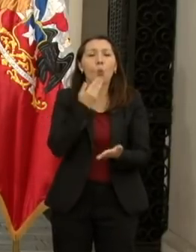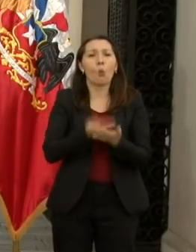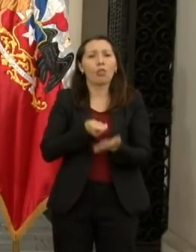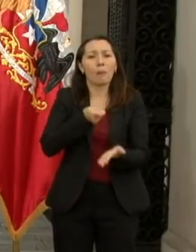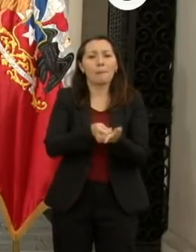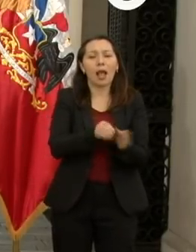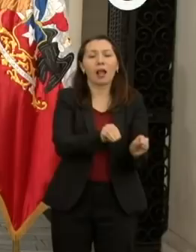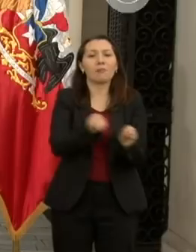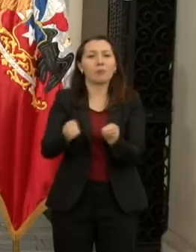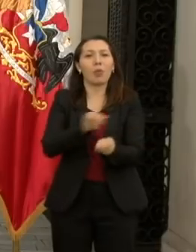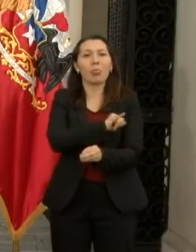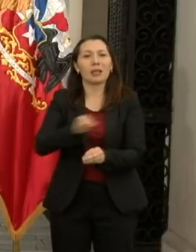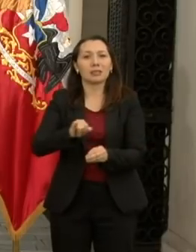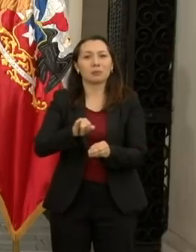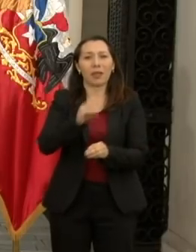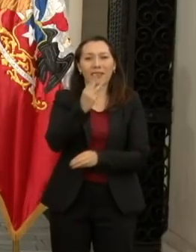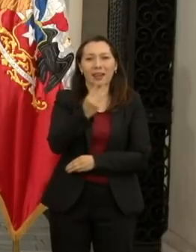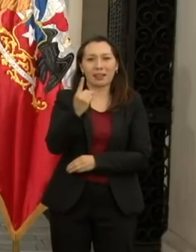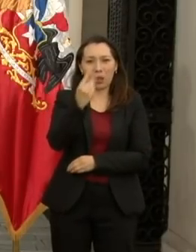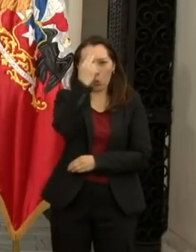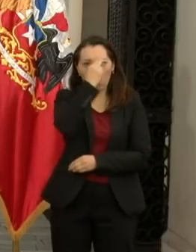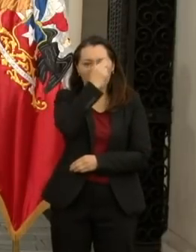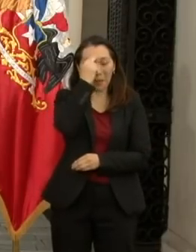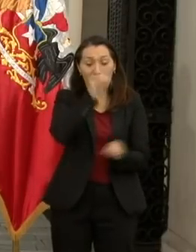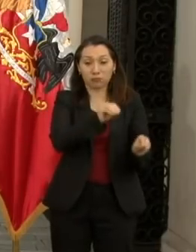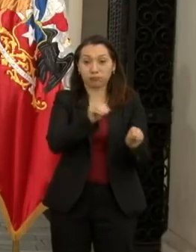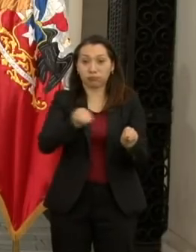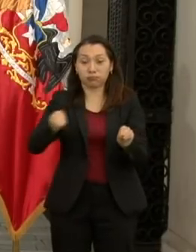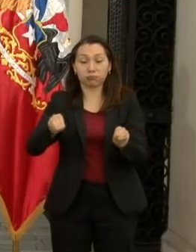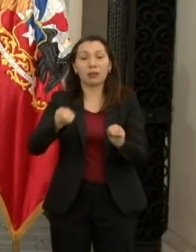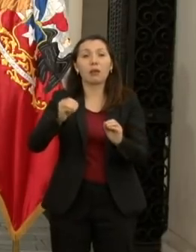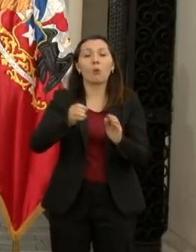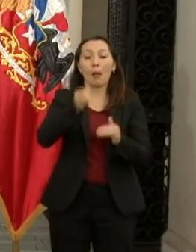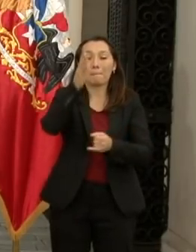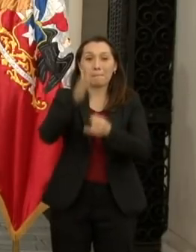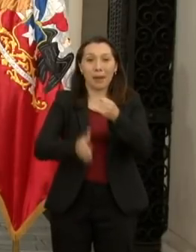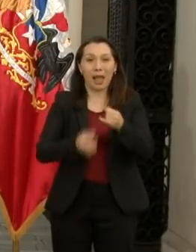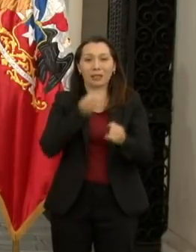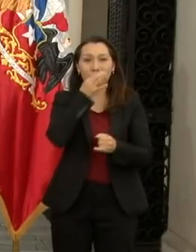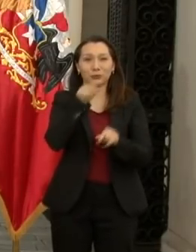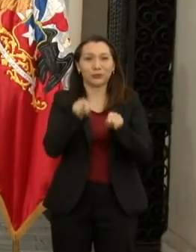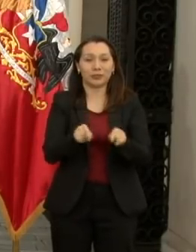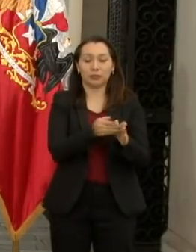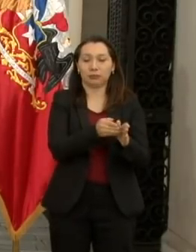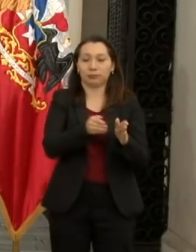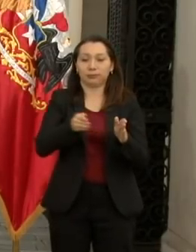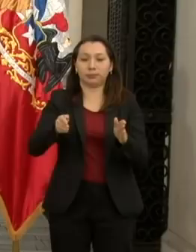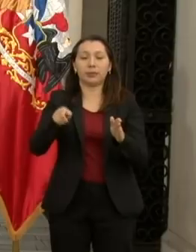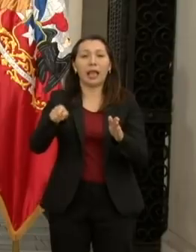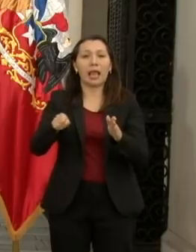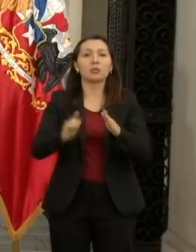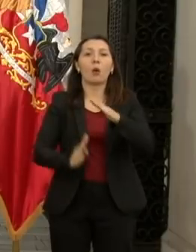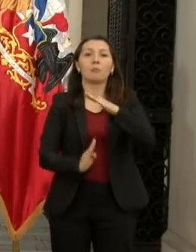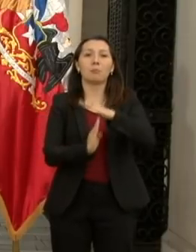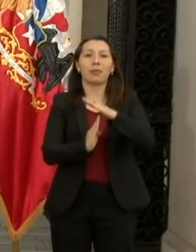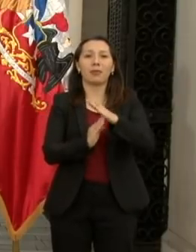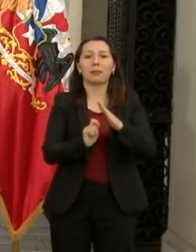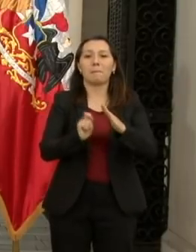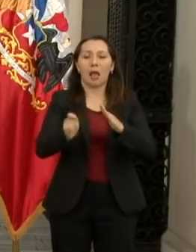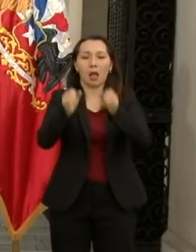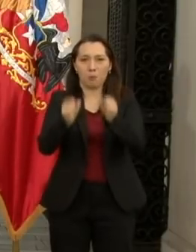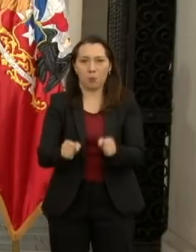paguen con posterioridad al 31 de marzo y dentro de los plazos que establece este veto.